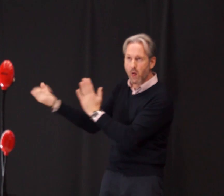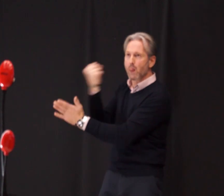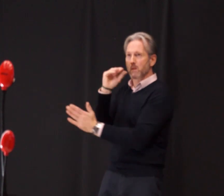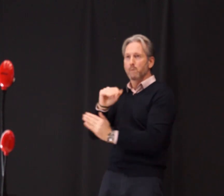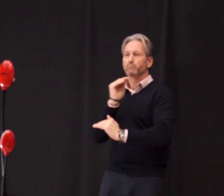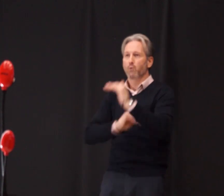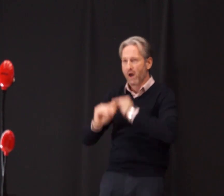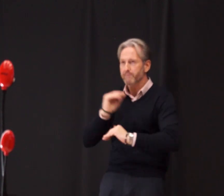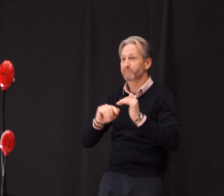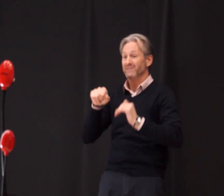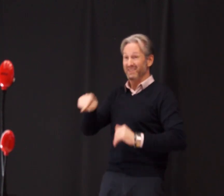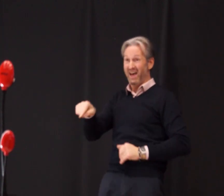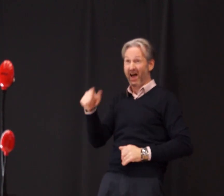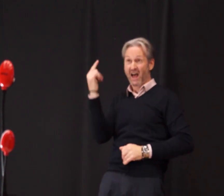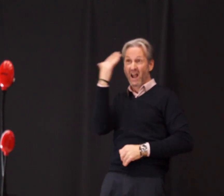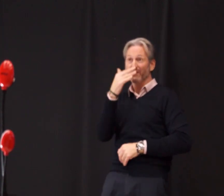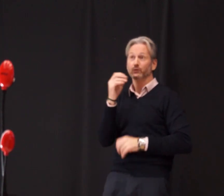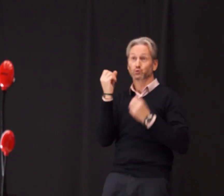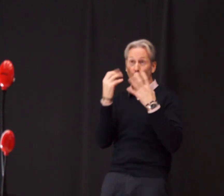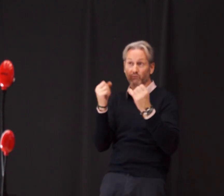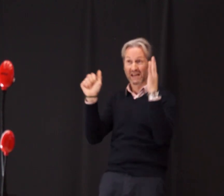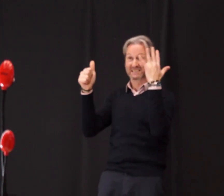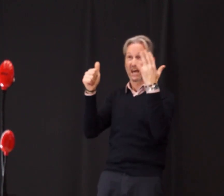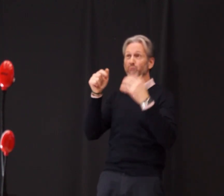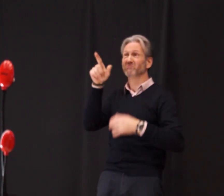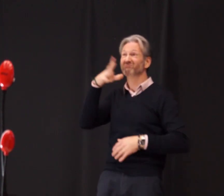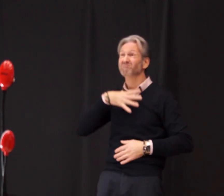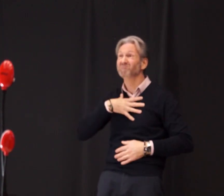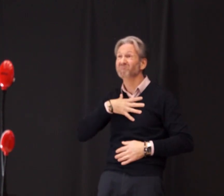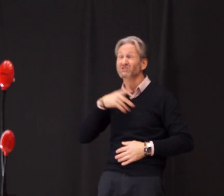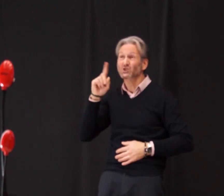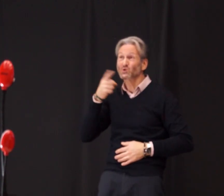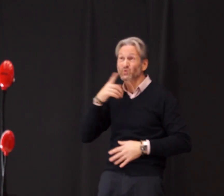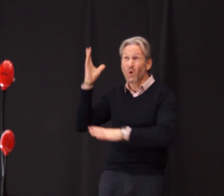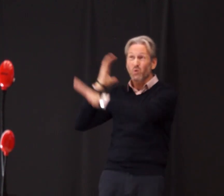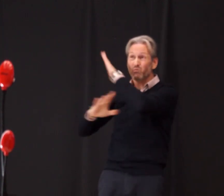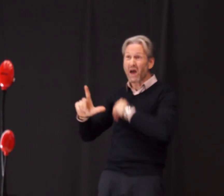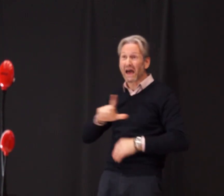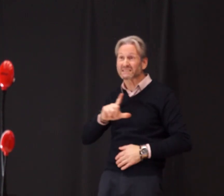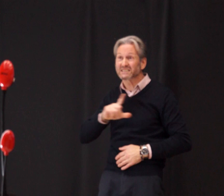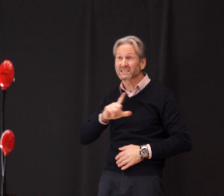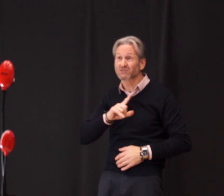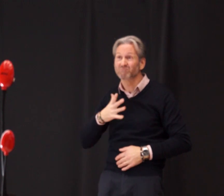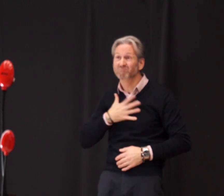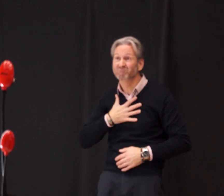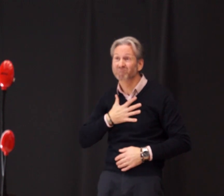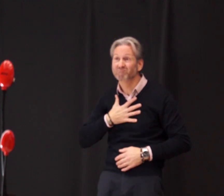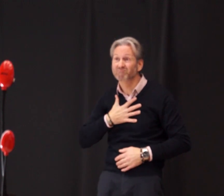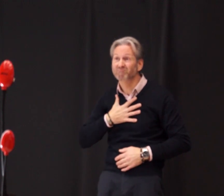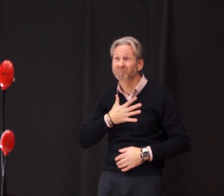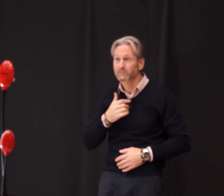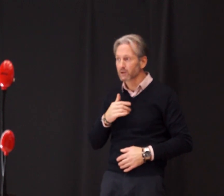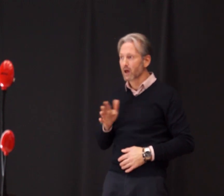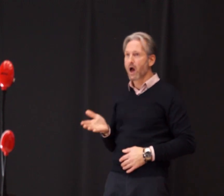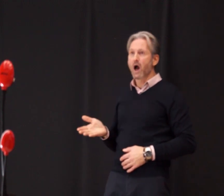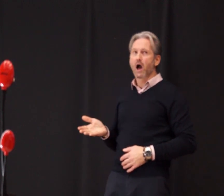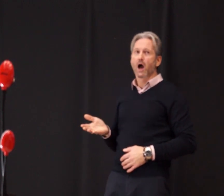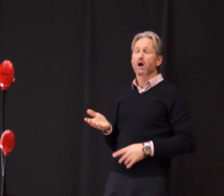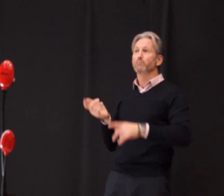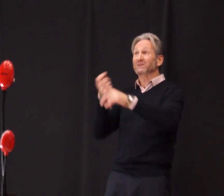langue des signes est notée. Donc moi, maintenant, je me sens pleinement légitime pour pouvoir aborder ça en 6e. Et il y a des enfants en 6e qui me disent « Ah ouais,